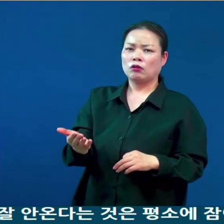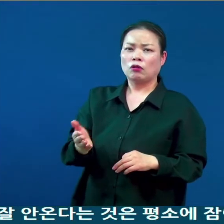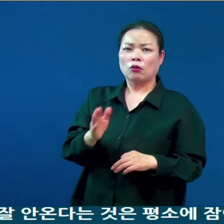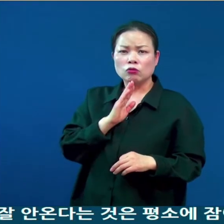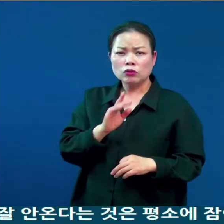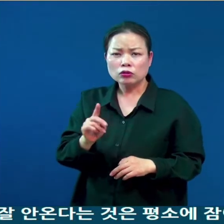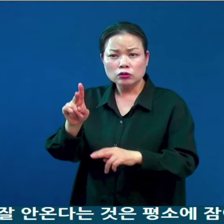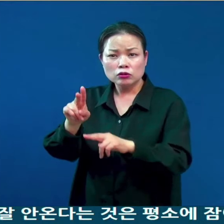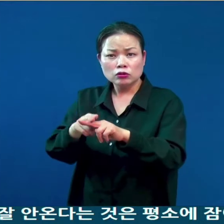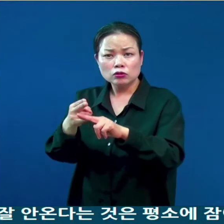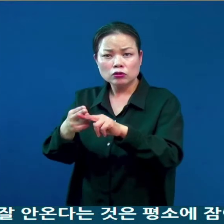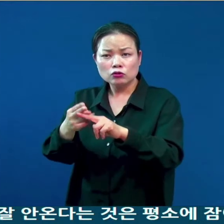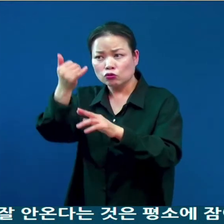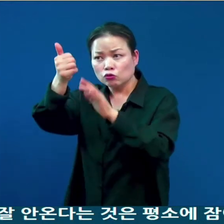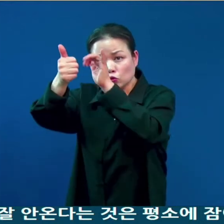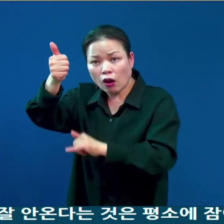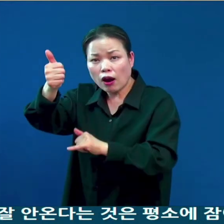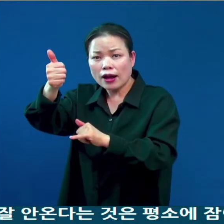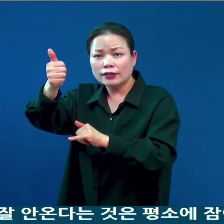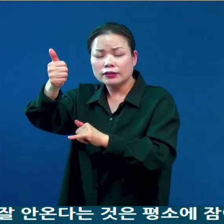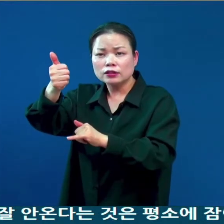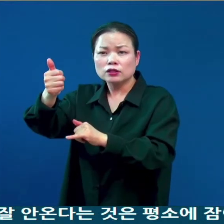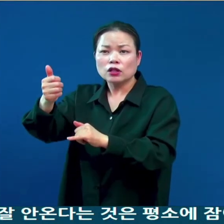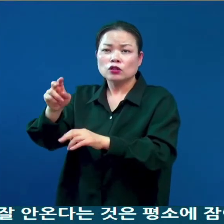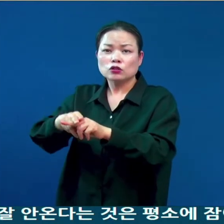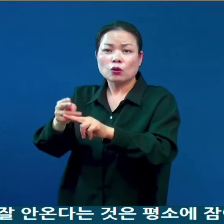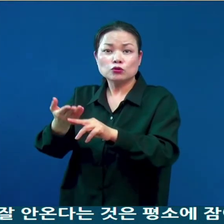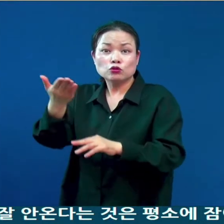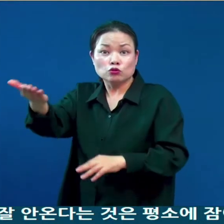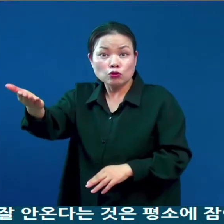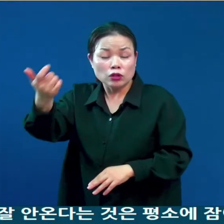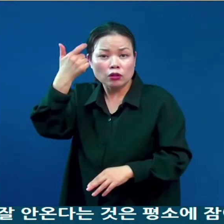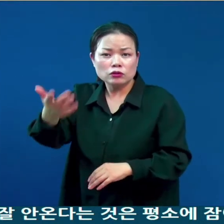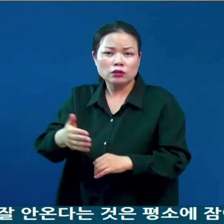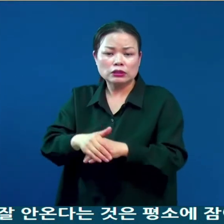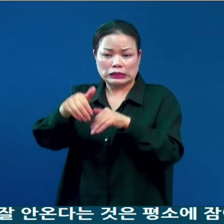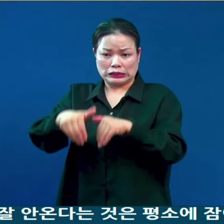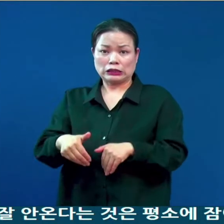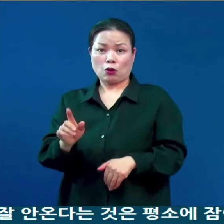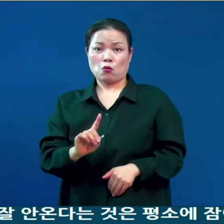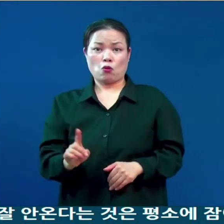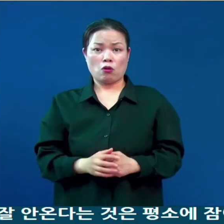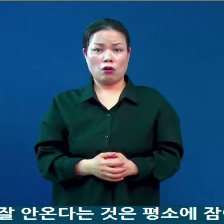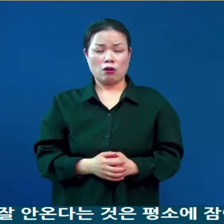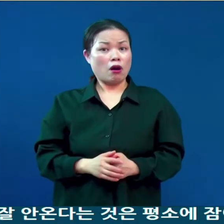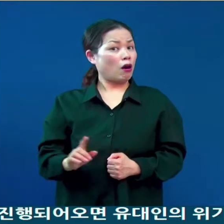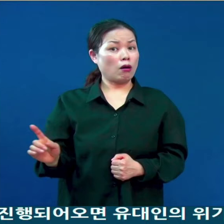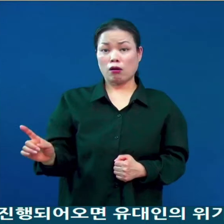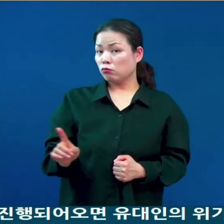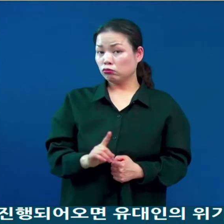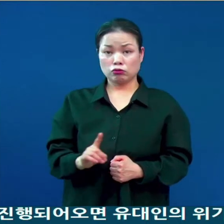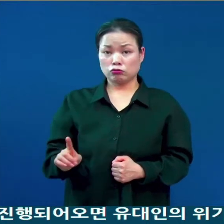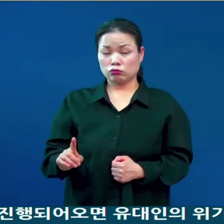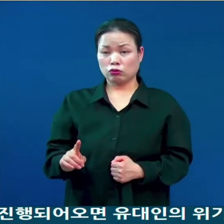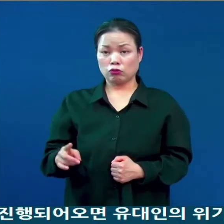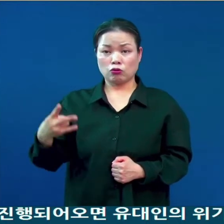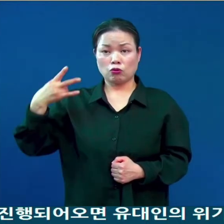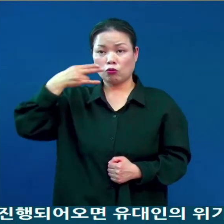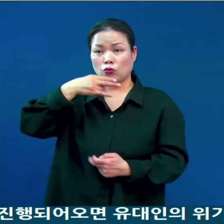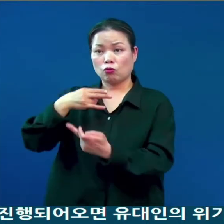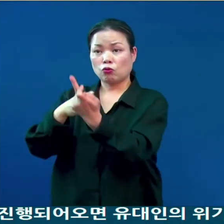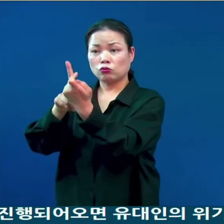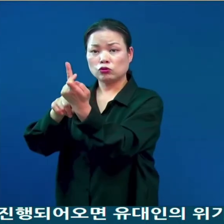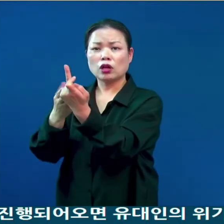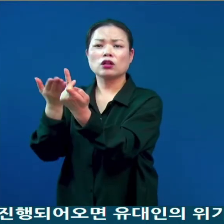당연히 어떤 선물을 주었을 줄 알고 왕이 다시 묻을 때 신하가 뭐라고 얘기합니까? 아무것도 존귀와